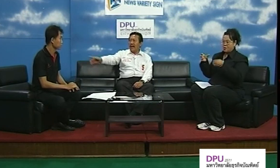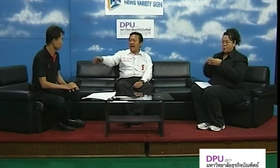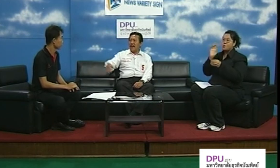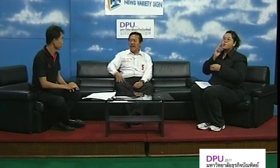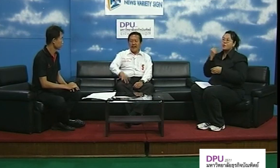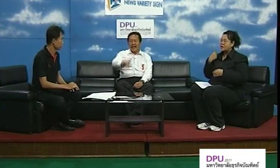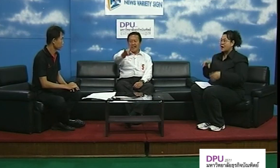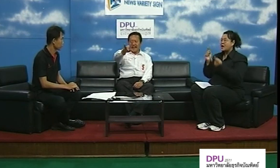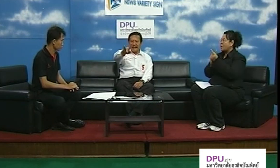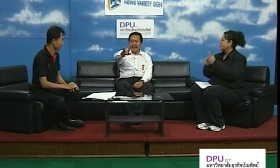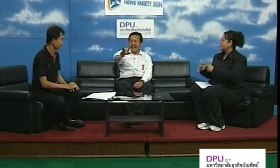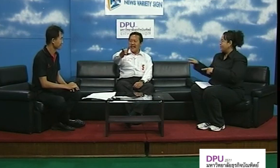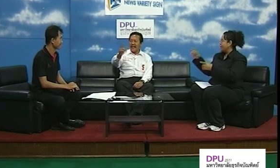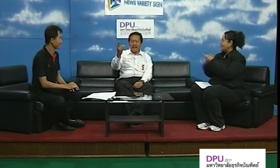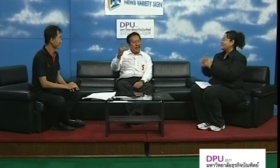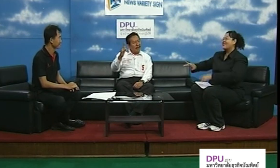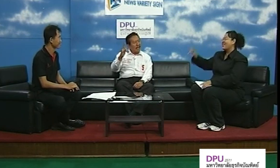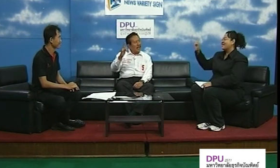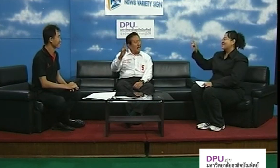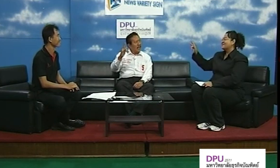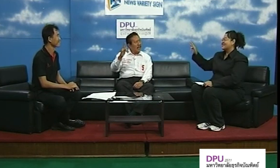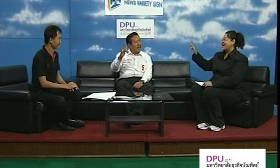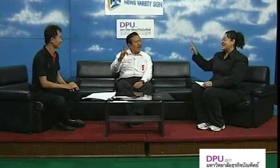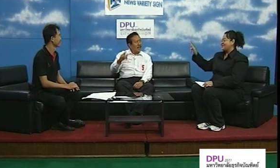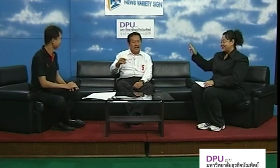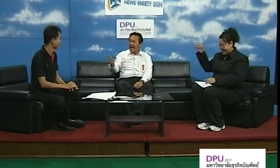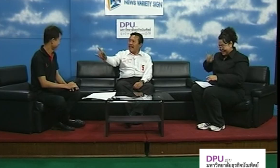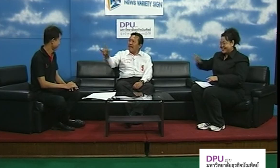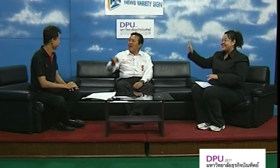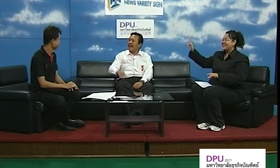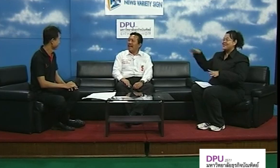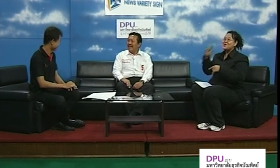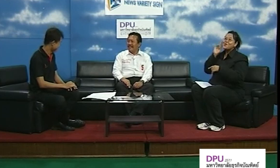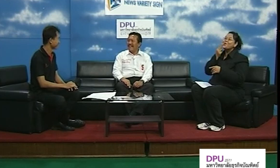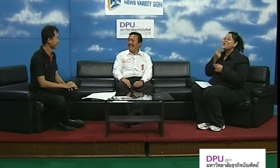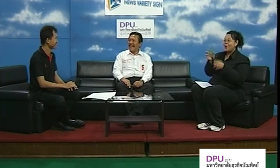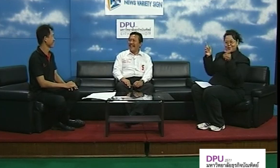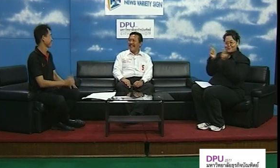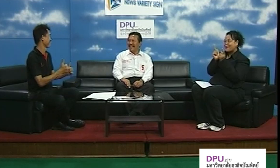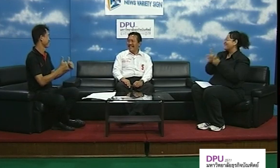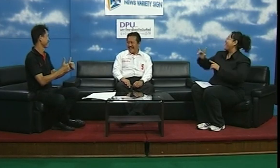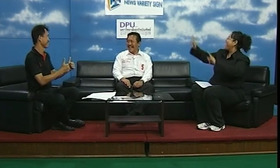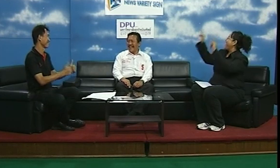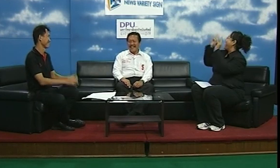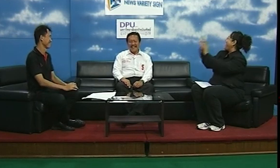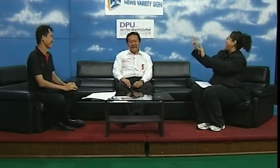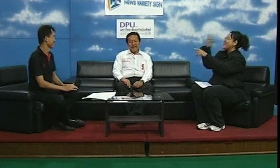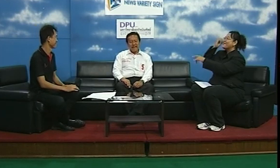หมด เวลาเขเจอผมก็จะทำอยงี้เลยนมแลวาอะไรI love youI love youใช่